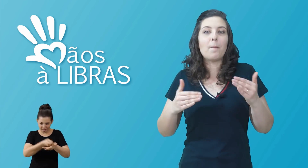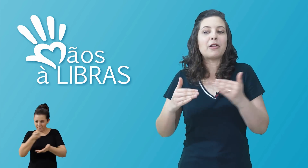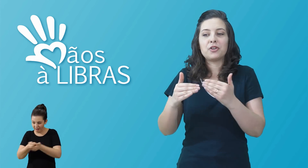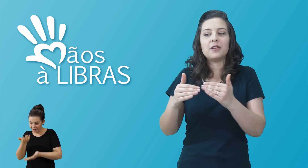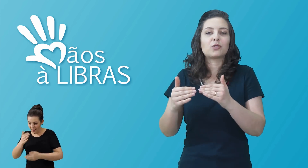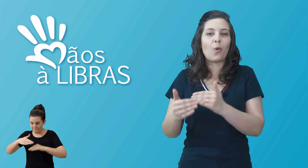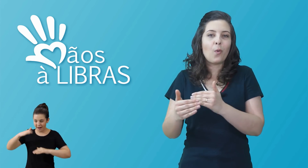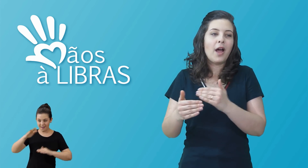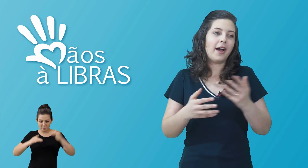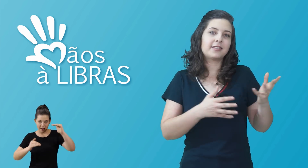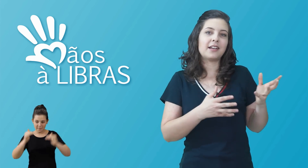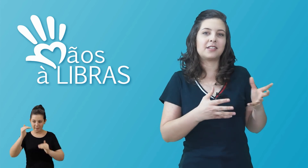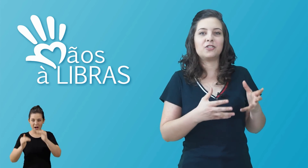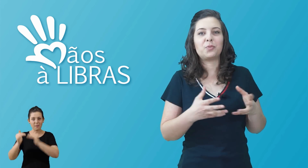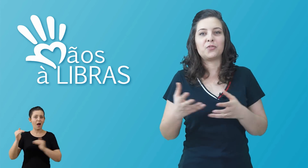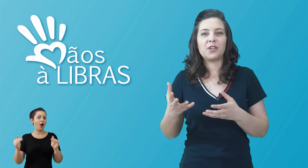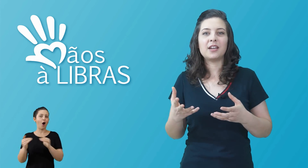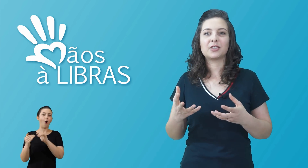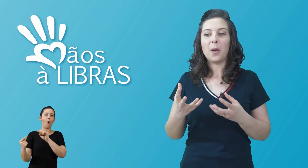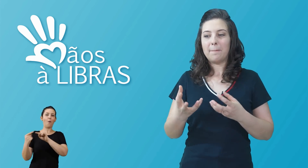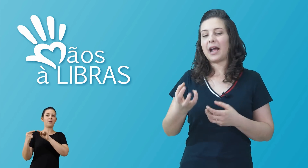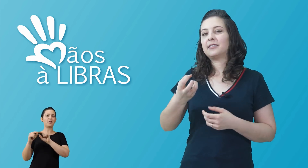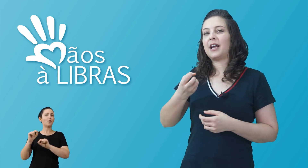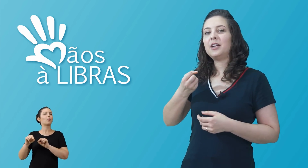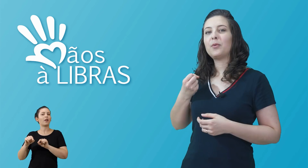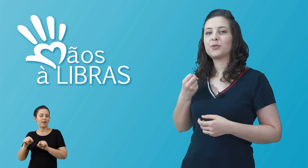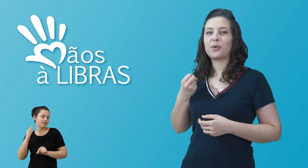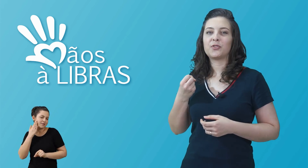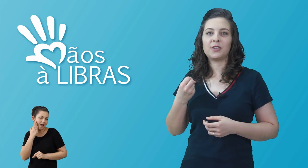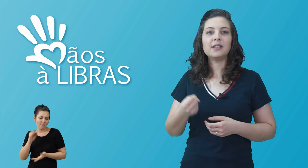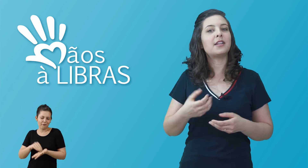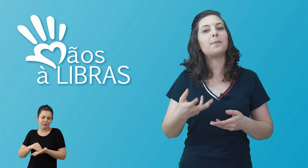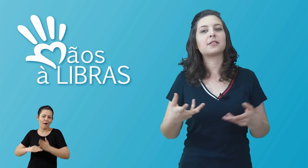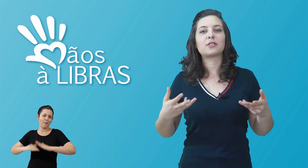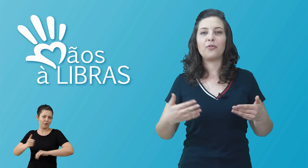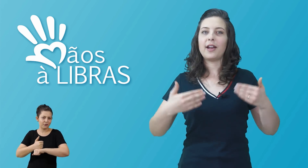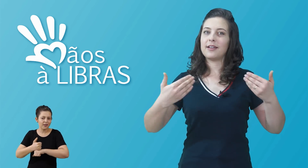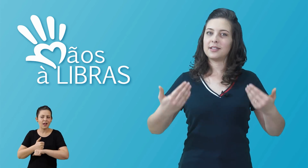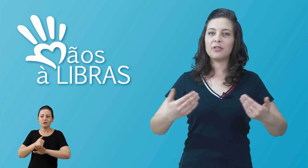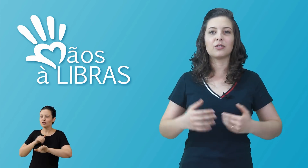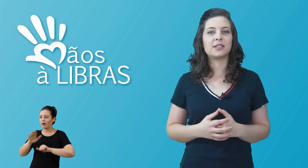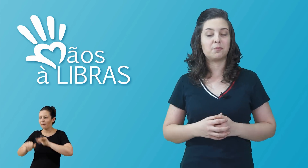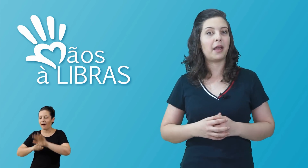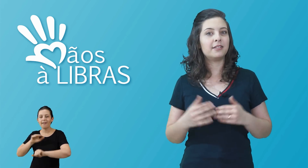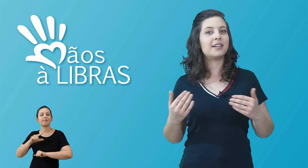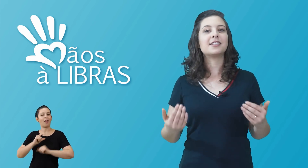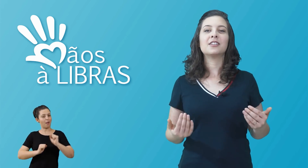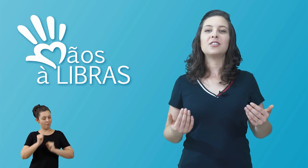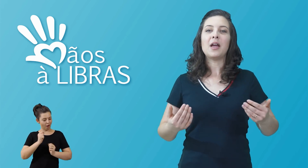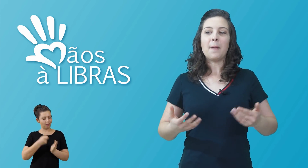né, compatíveis com a escassez de profissionais. Então, para atrair bons profissionais, tem empresas que oferecem valores